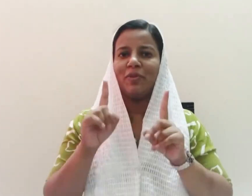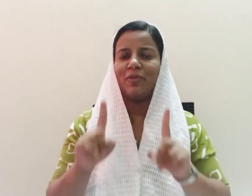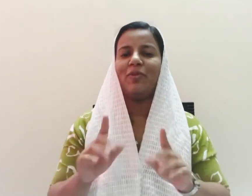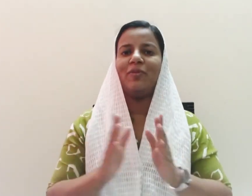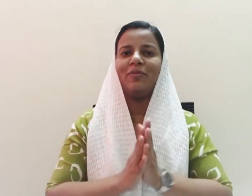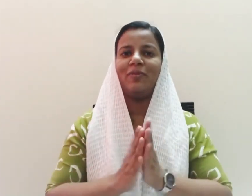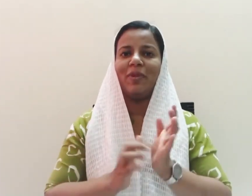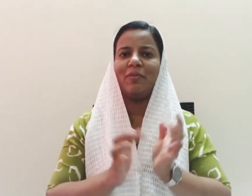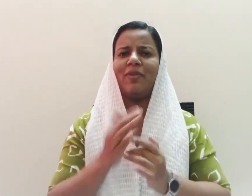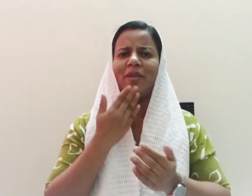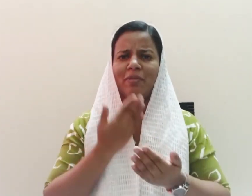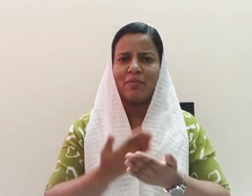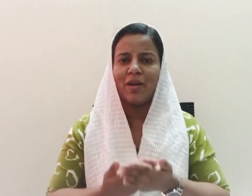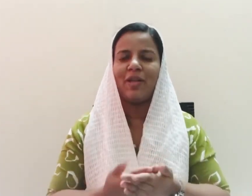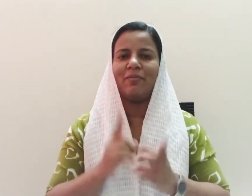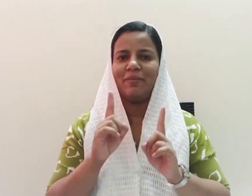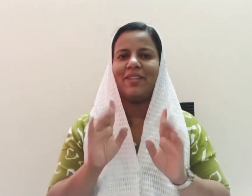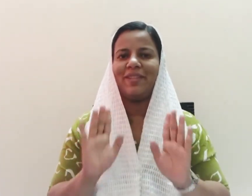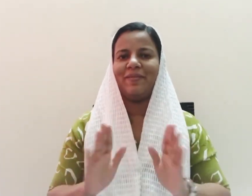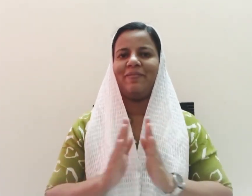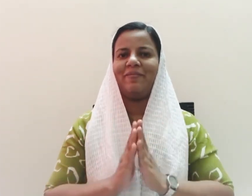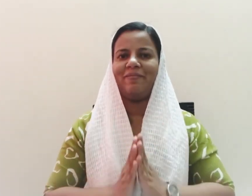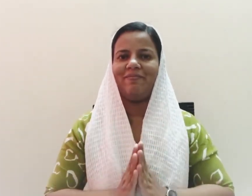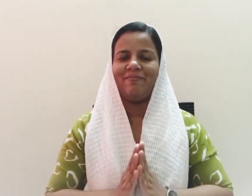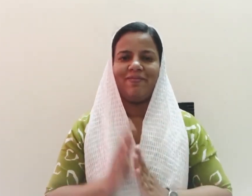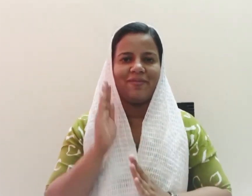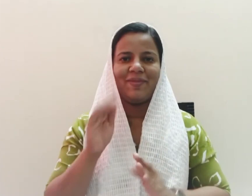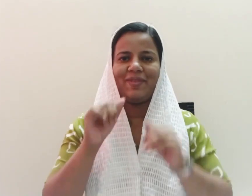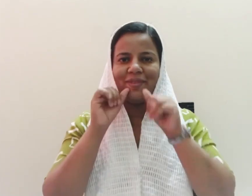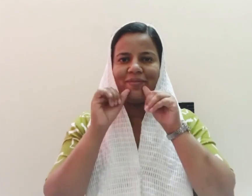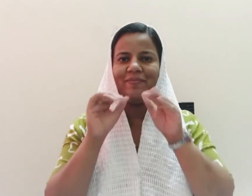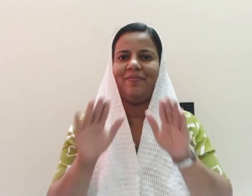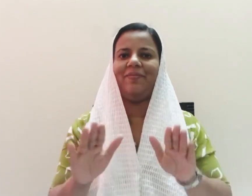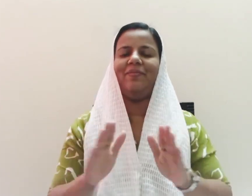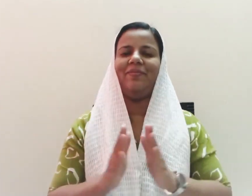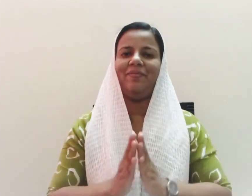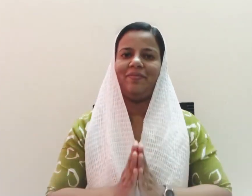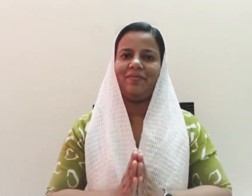നന്മയേ ഉള്ളൂ. അതുകൊണ്ട് നമ്മളിലും നന്മ മാത്രമേ വരാൻ പാടുള്ളൂ. കർത്താവ് അനുഗ്രഹിക്കട്ടെ. സ്തോത്രം.